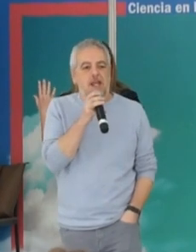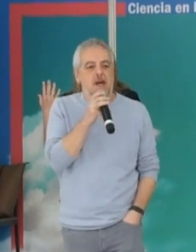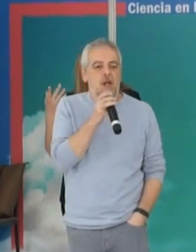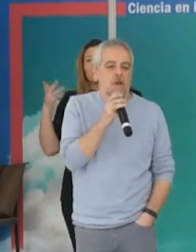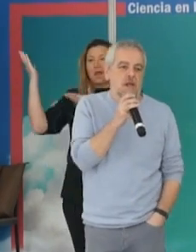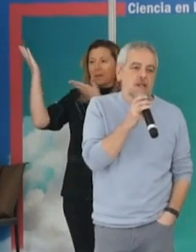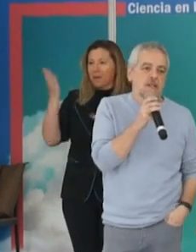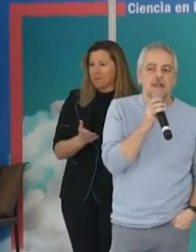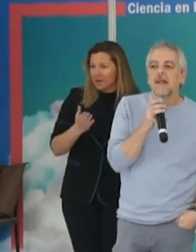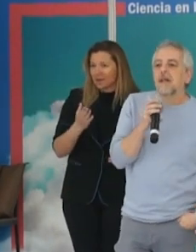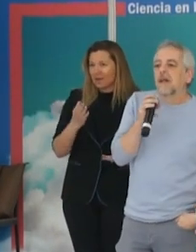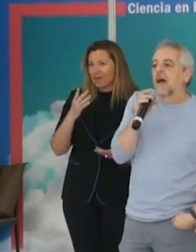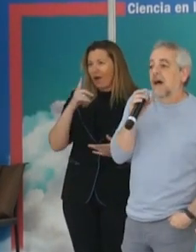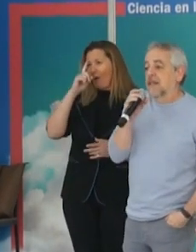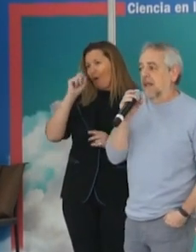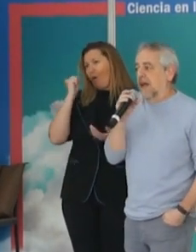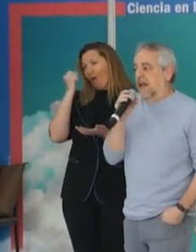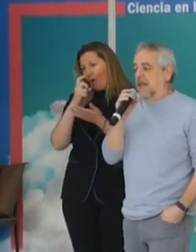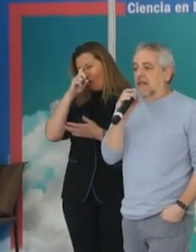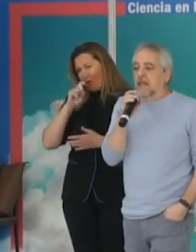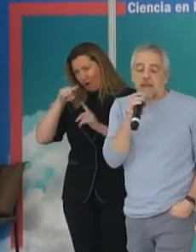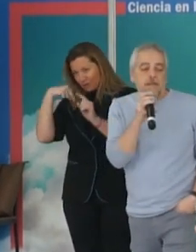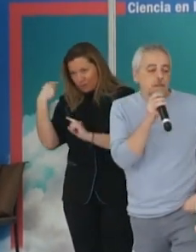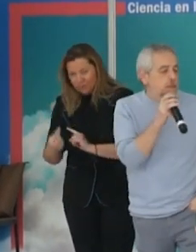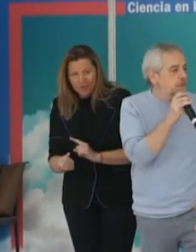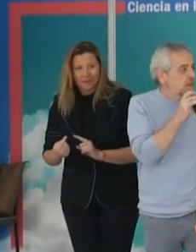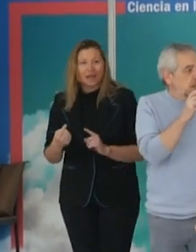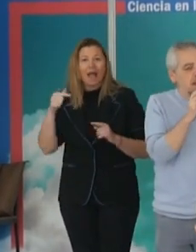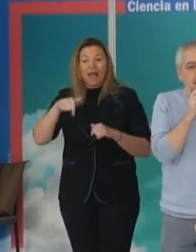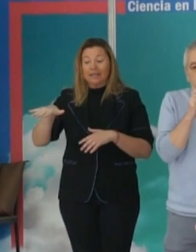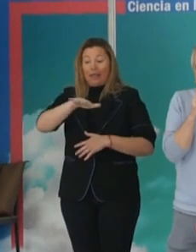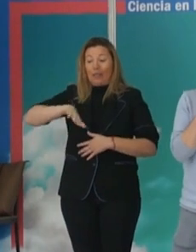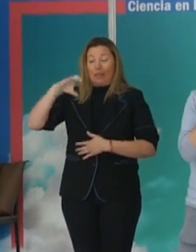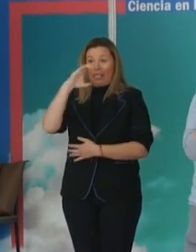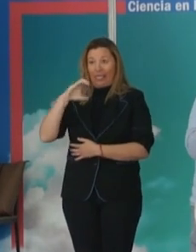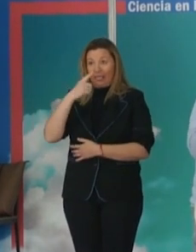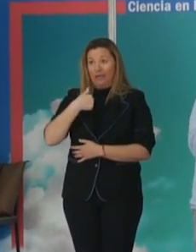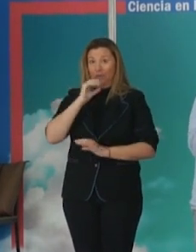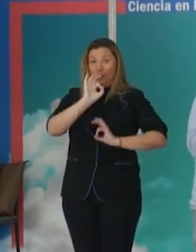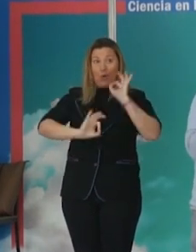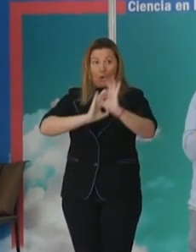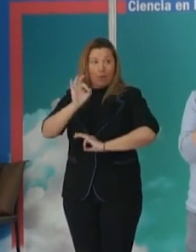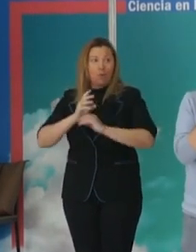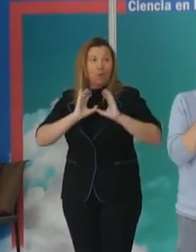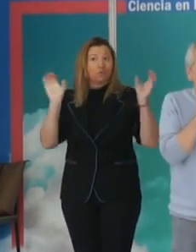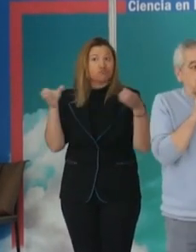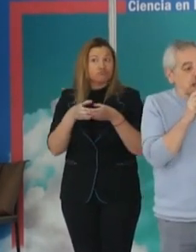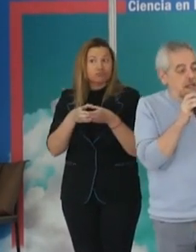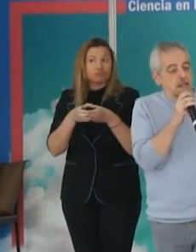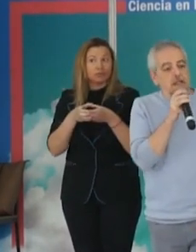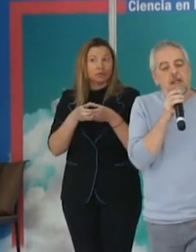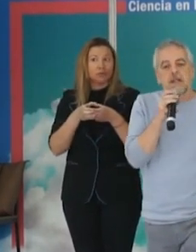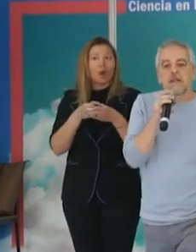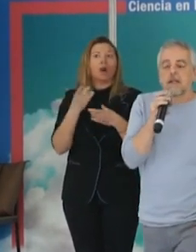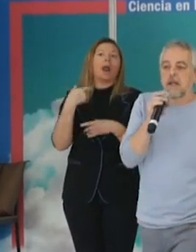Hola, bienvenida un año más a este área de ciencia que organizamos en conjunto el Parque